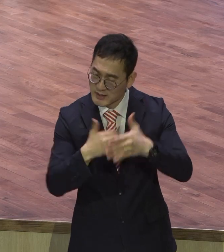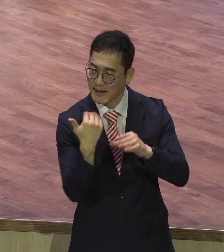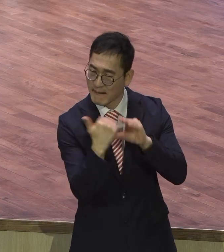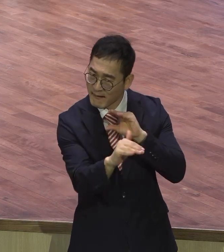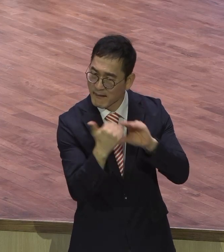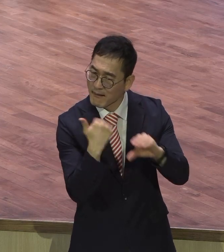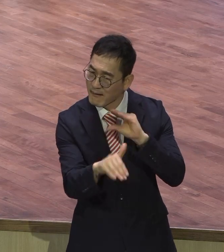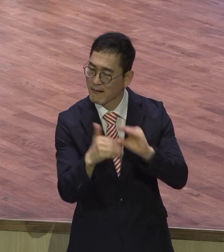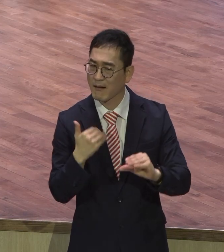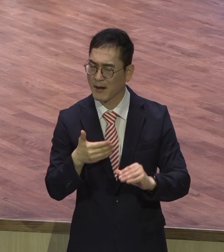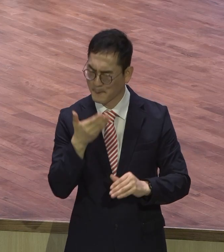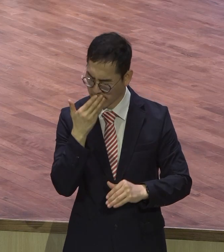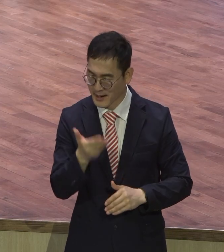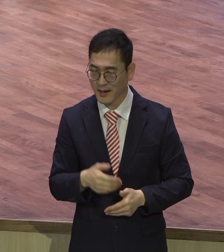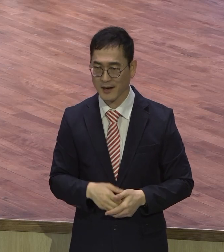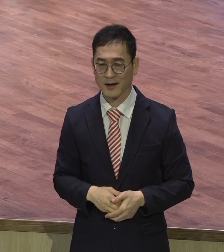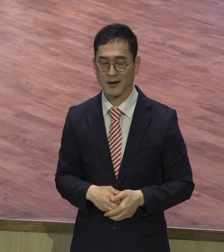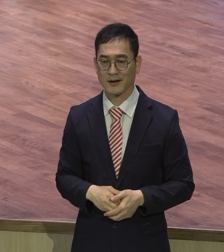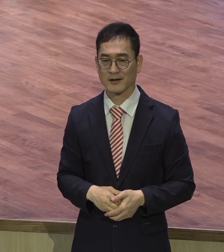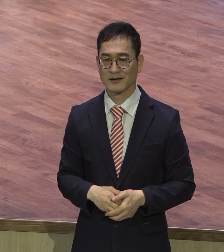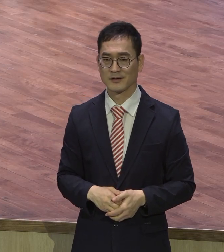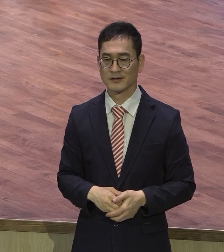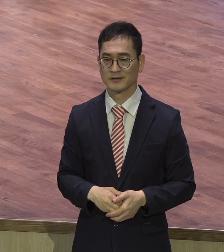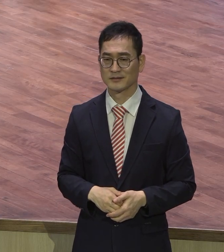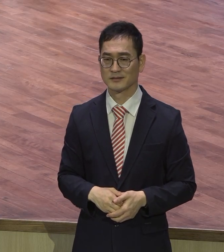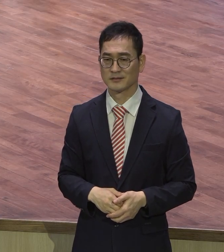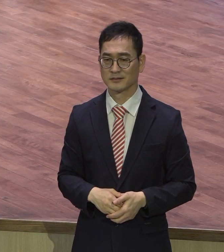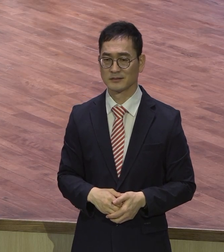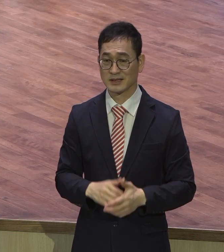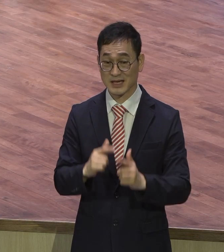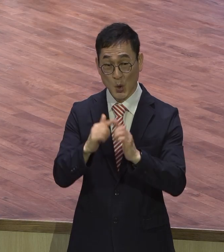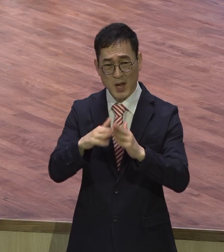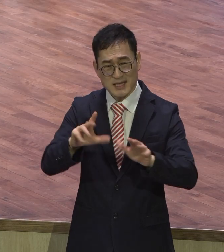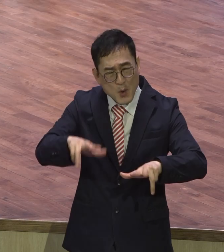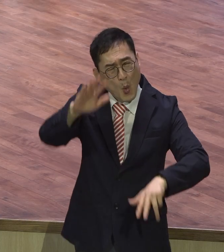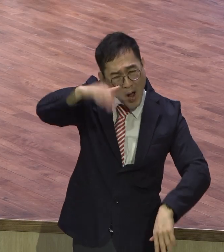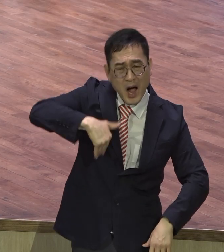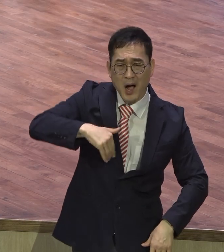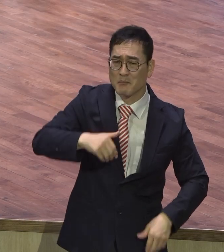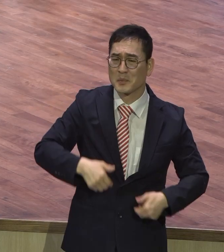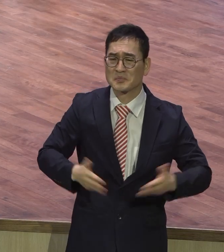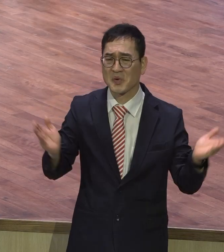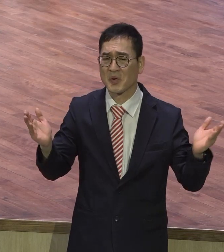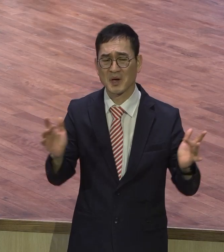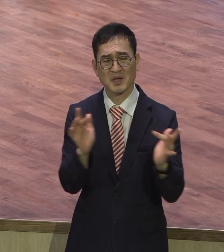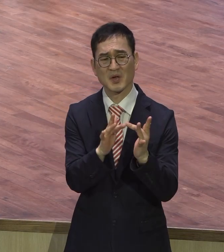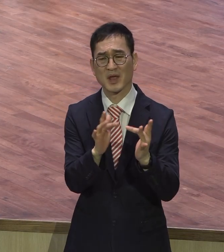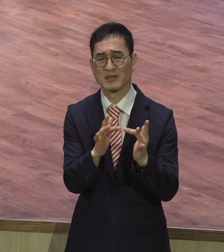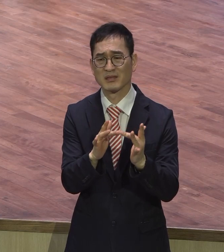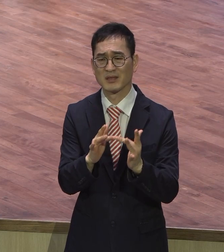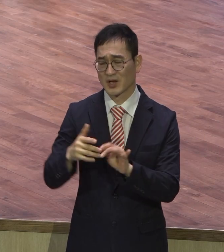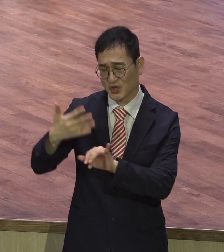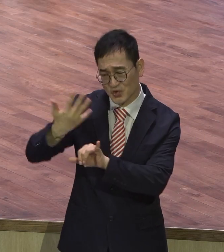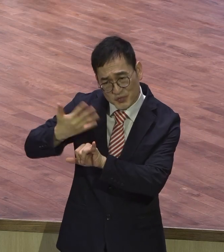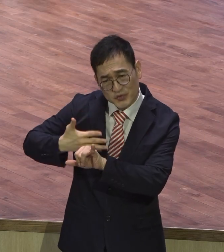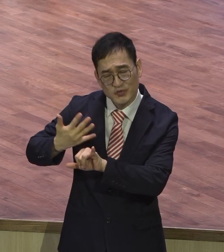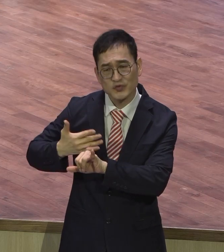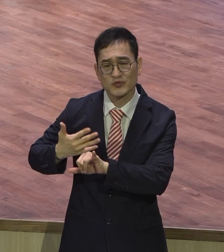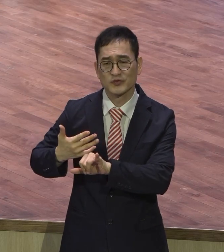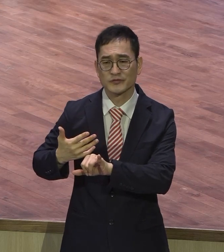공유할 수 있어요. 얼마든지 당장 교회에 나오라고 말할 필요 없어요. 인터넷 통해서 유튜브 통해서 뭐